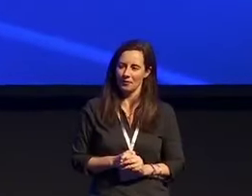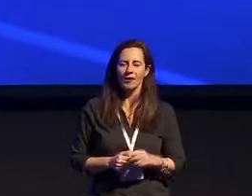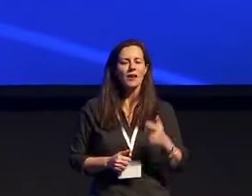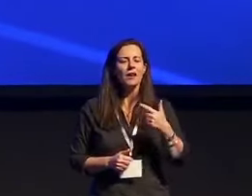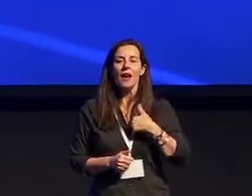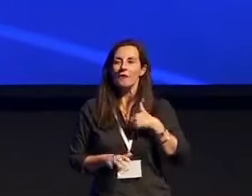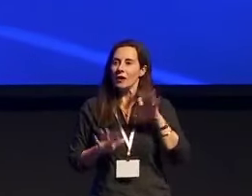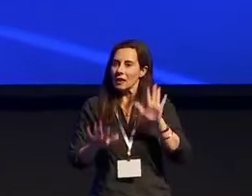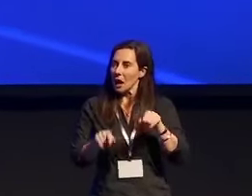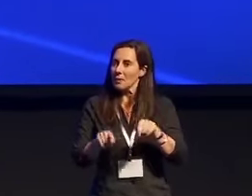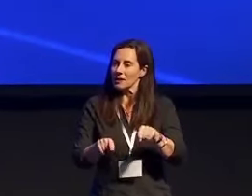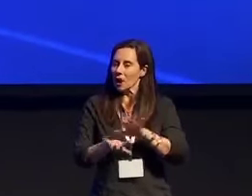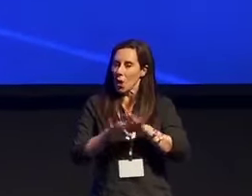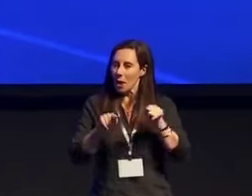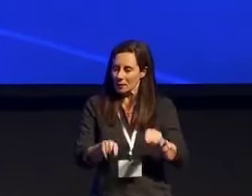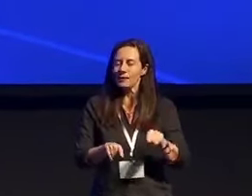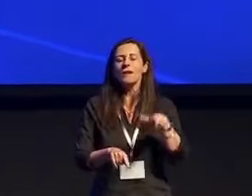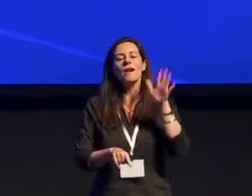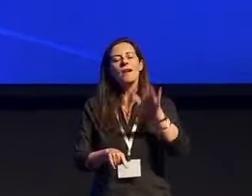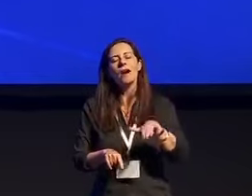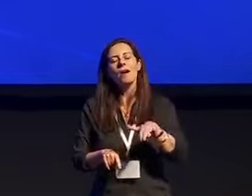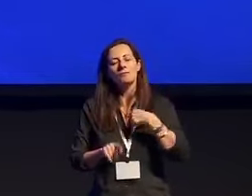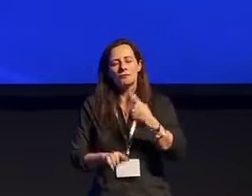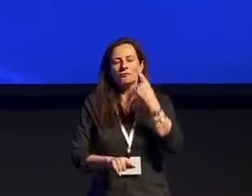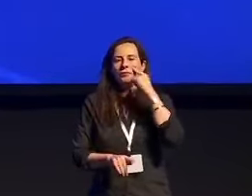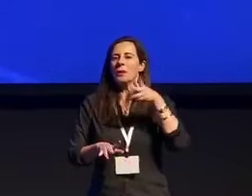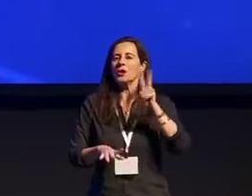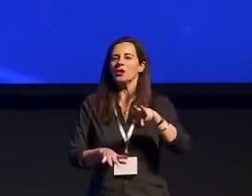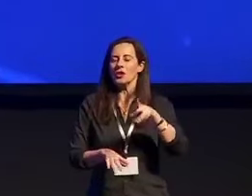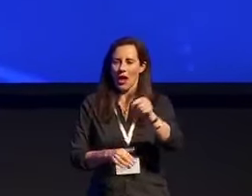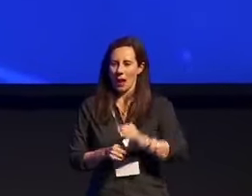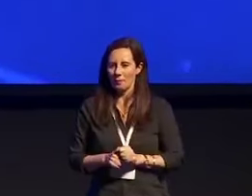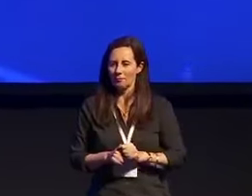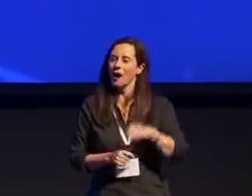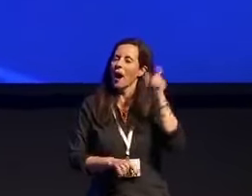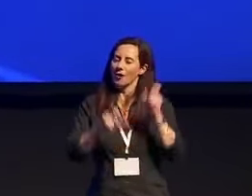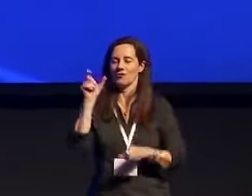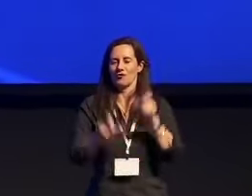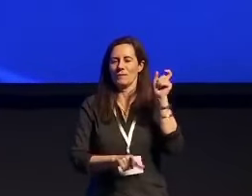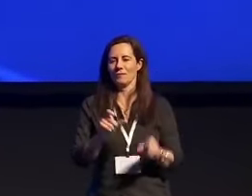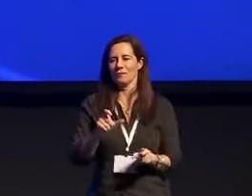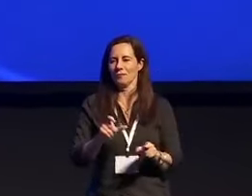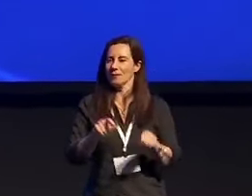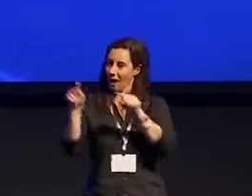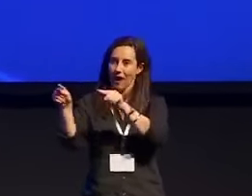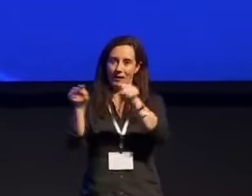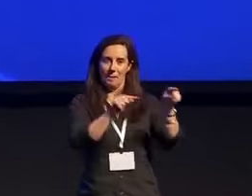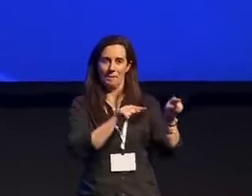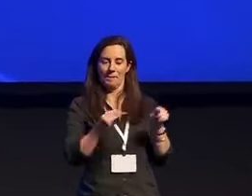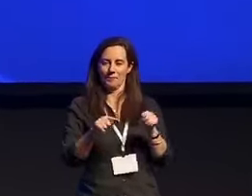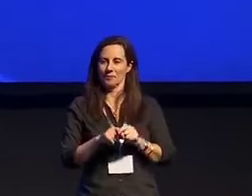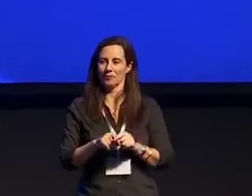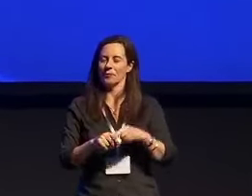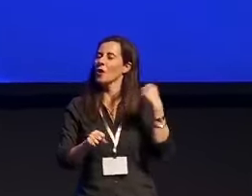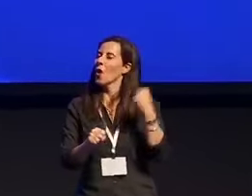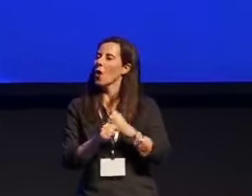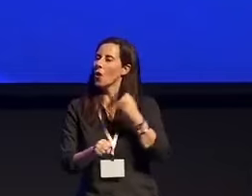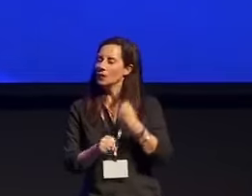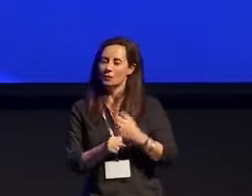ואני נפעמת לא רק מההישגים הללו, אלא בעיקר במה שעומד מאחוריהם, האנשים. אתם,